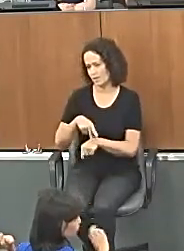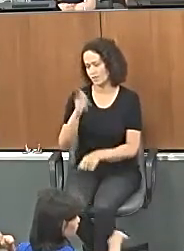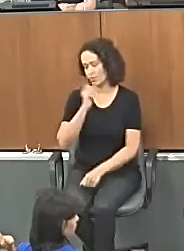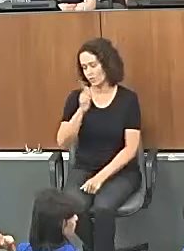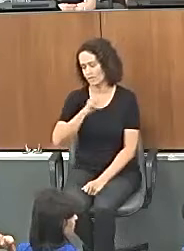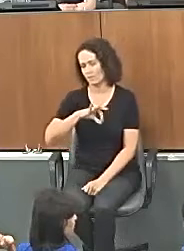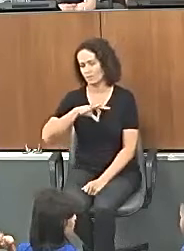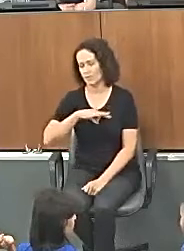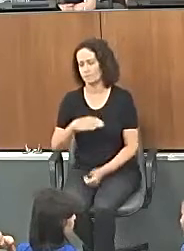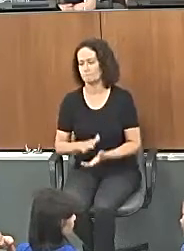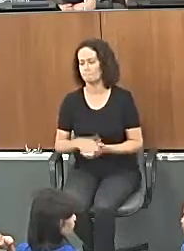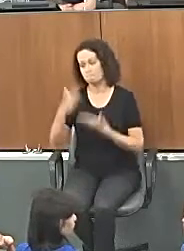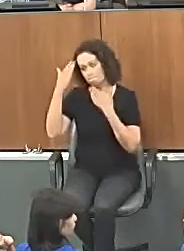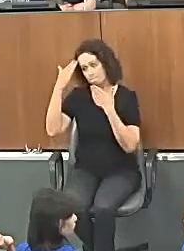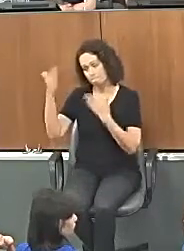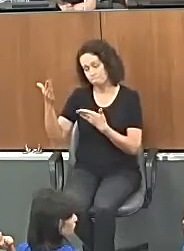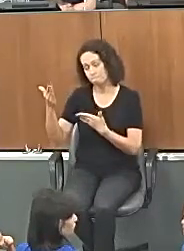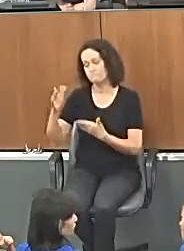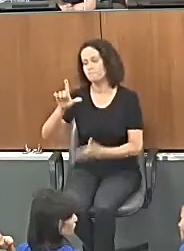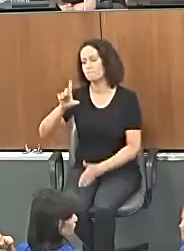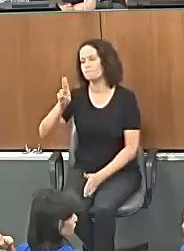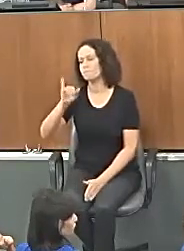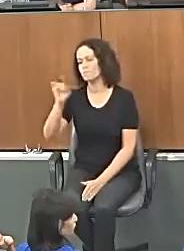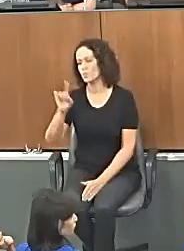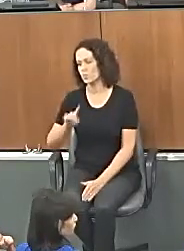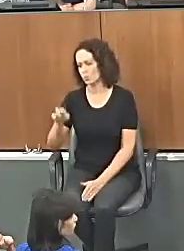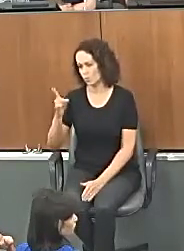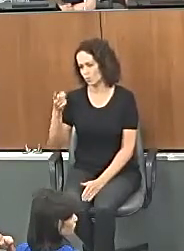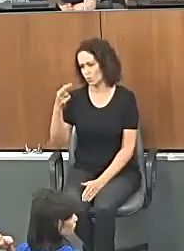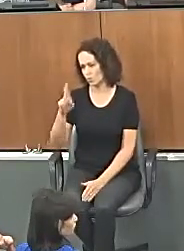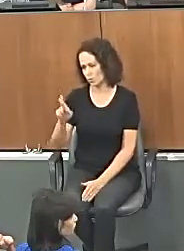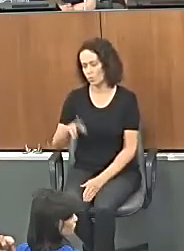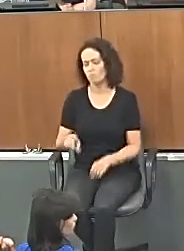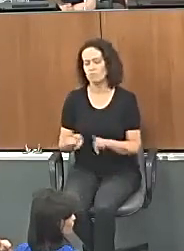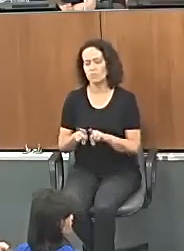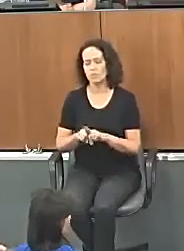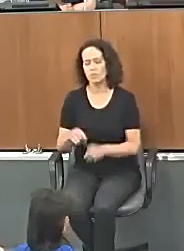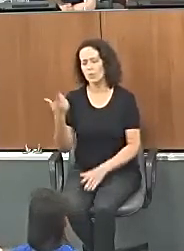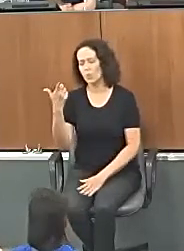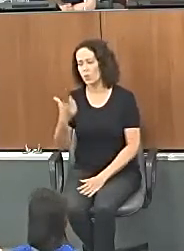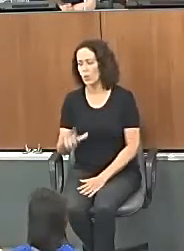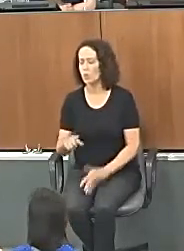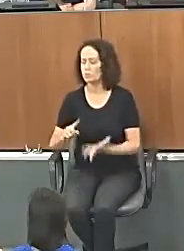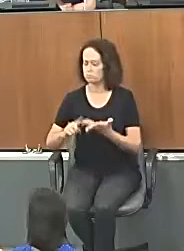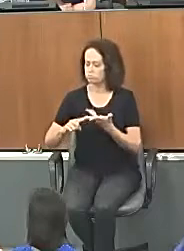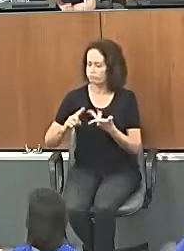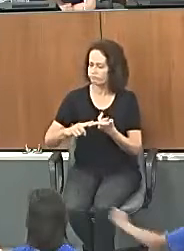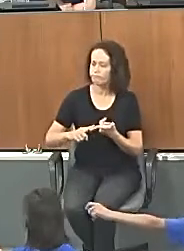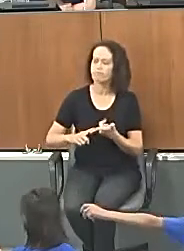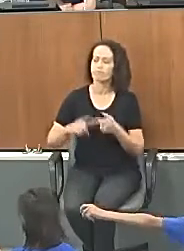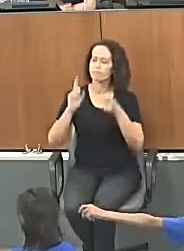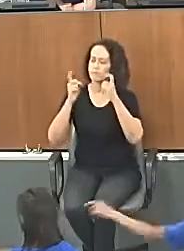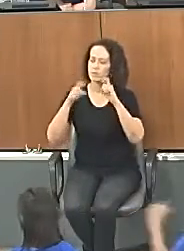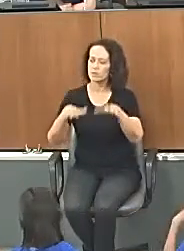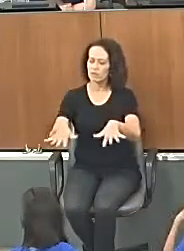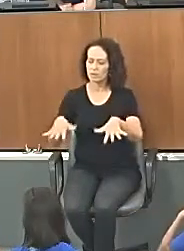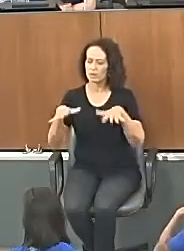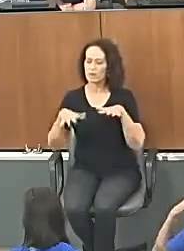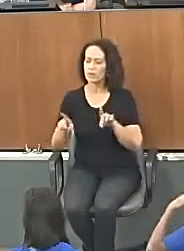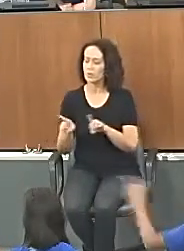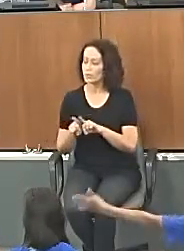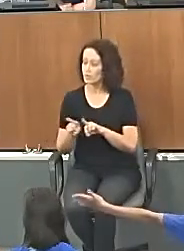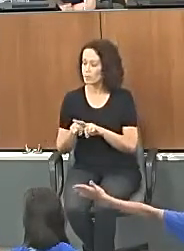obrigado doutor luís outro ponto também doutor luís que a gente tem tratado em outras audiências e que é de suma importância também